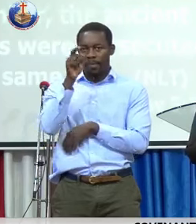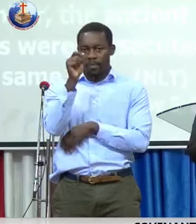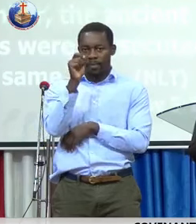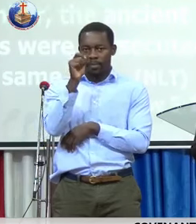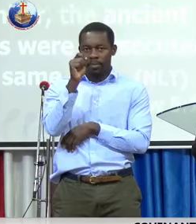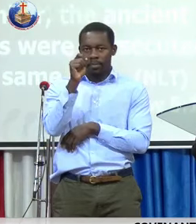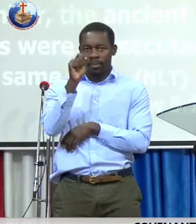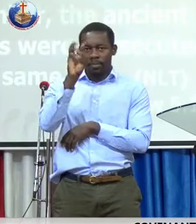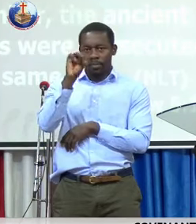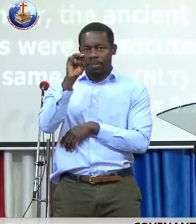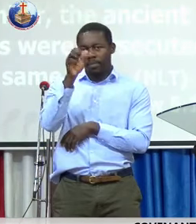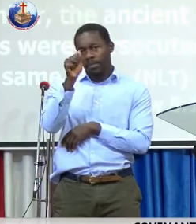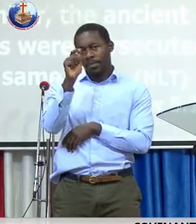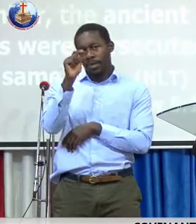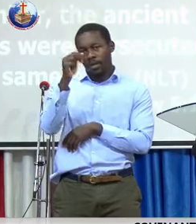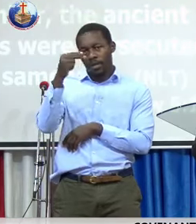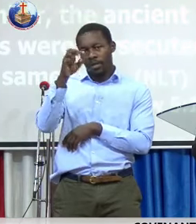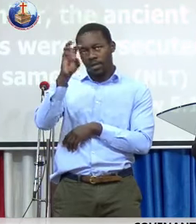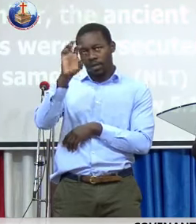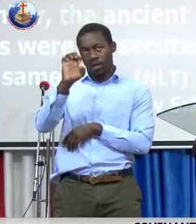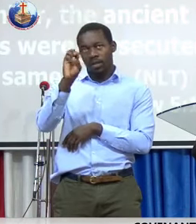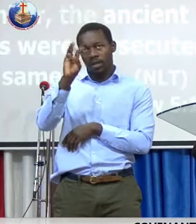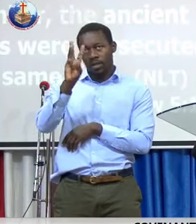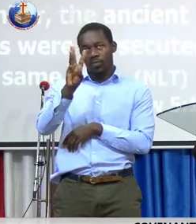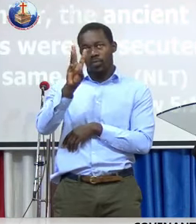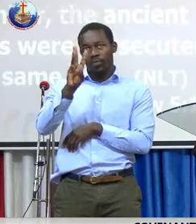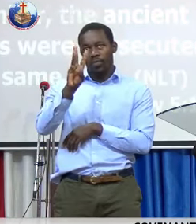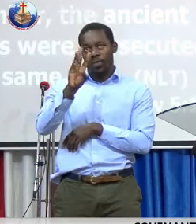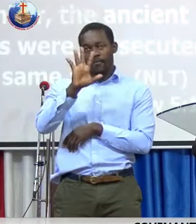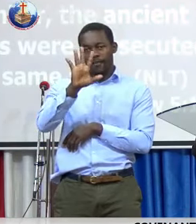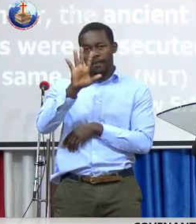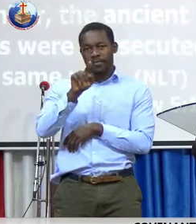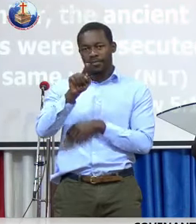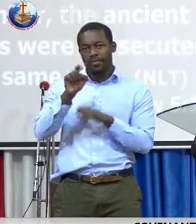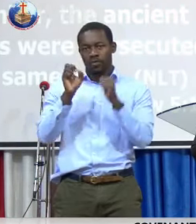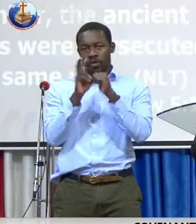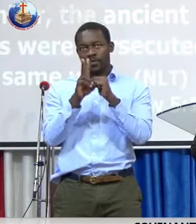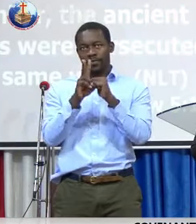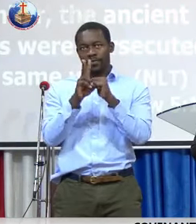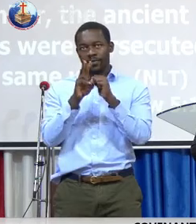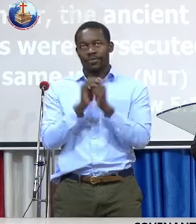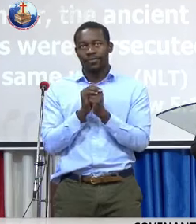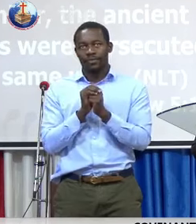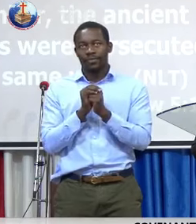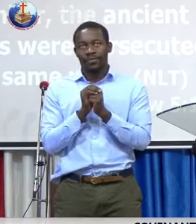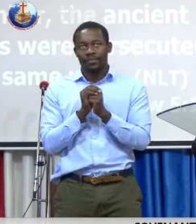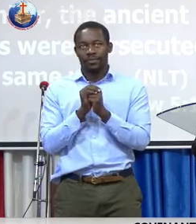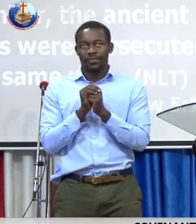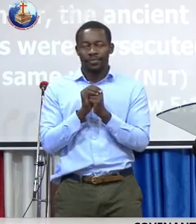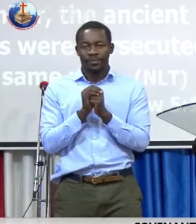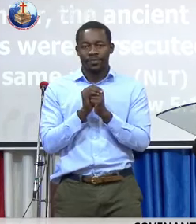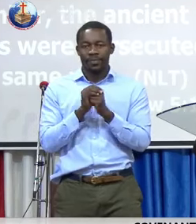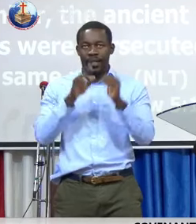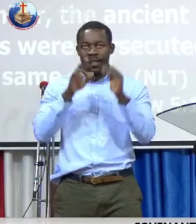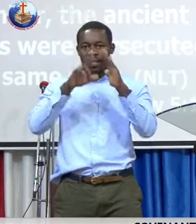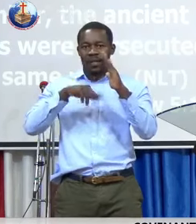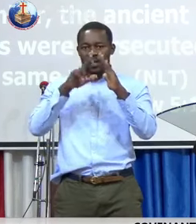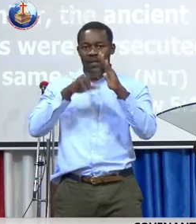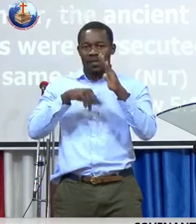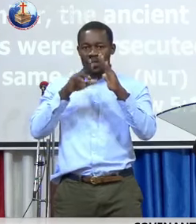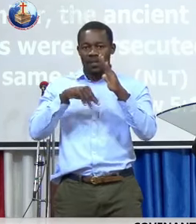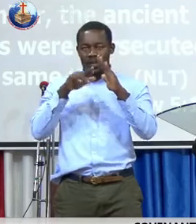ya 5. From verse 12 to 20. Kuanzia mstari 12 hadi 20. And I'd prefer that we read from the New